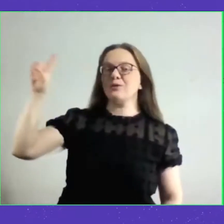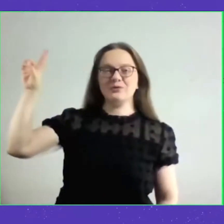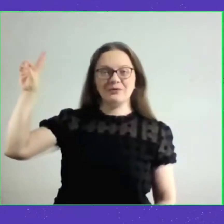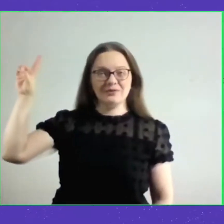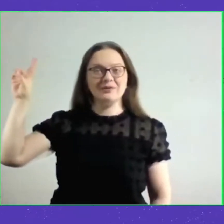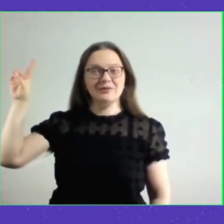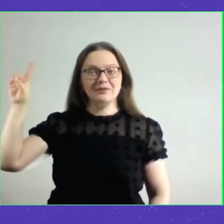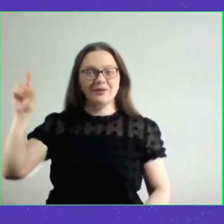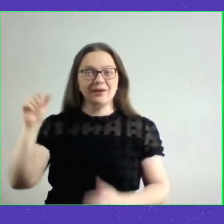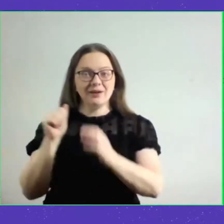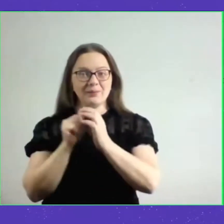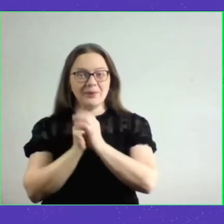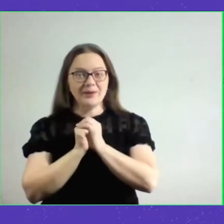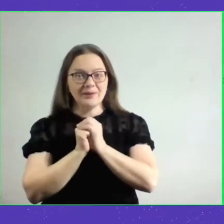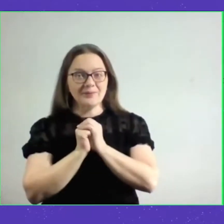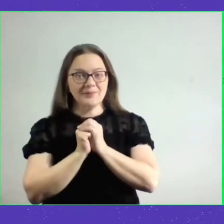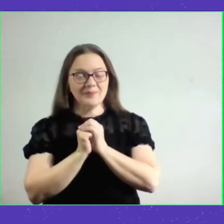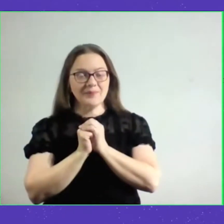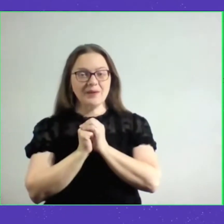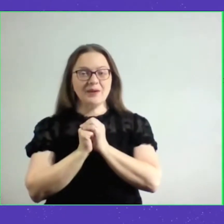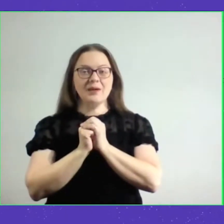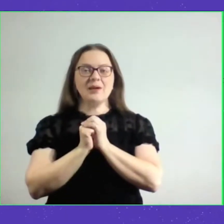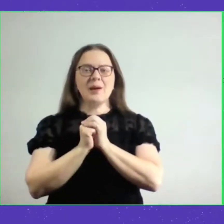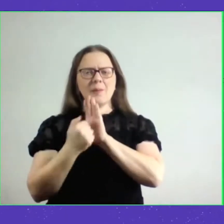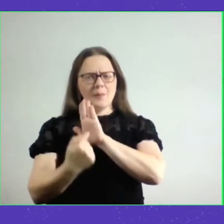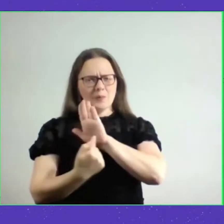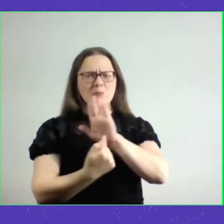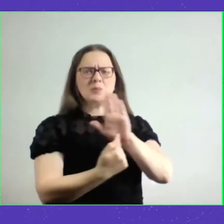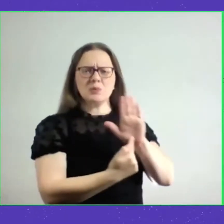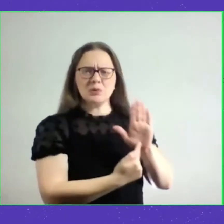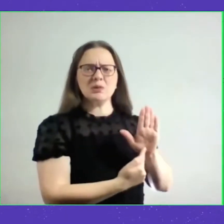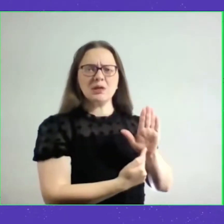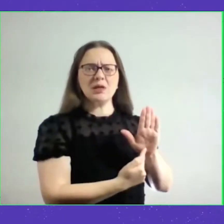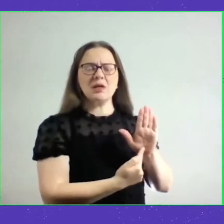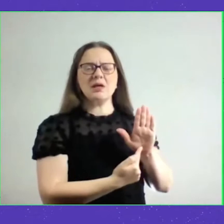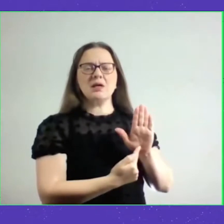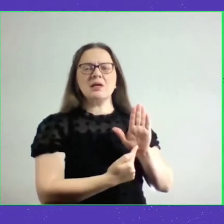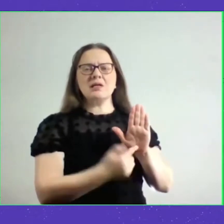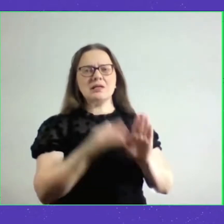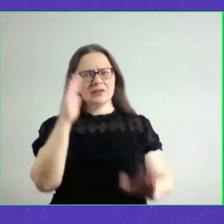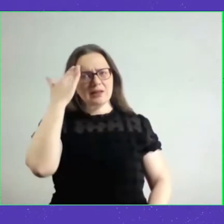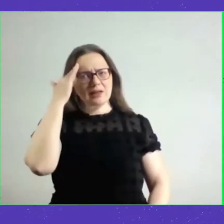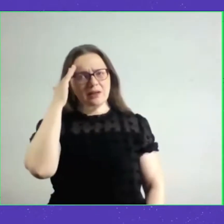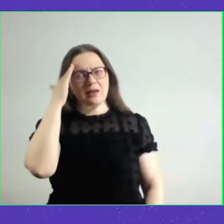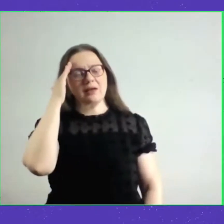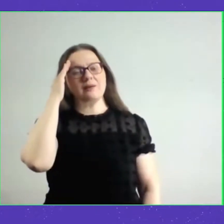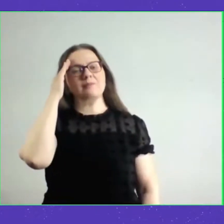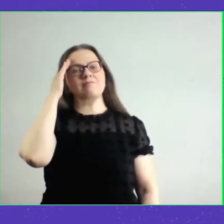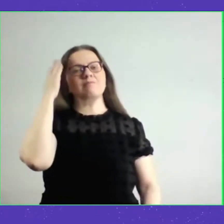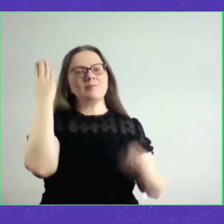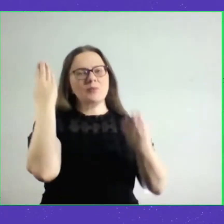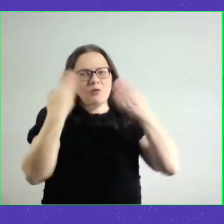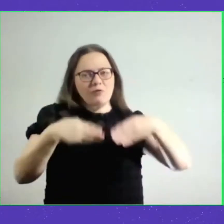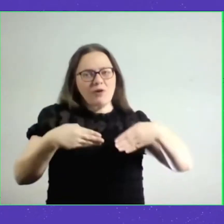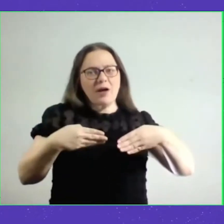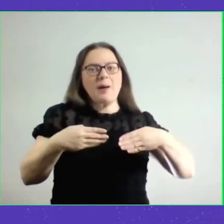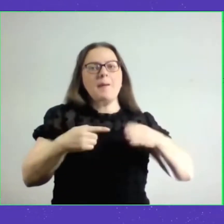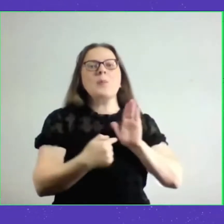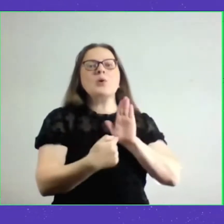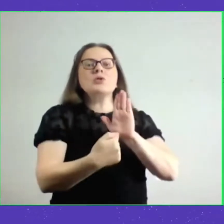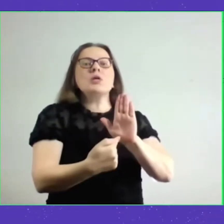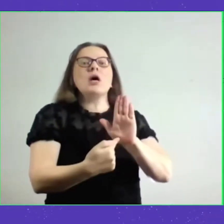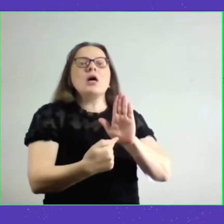E para provar isso, os irmãos nos ajudaram, nos levando para Gênesis capítulo 2.